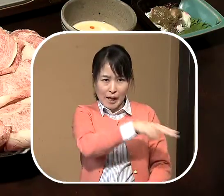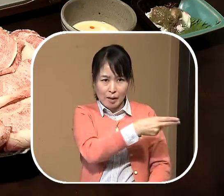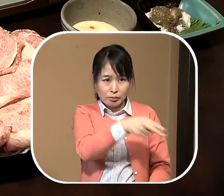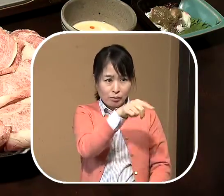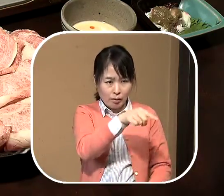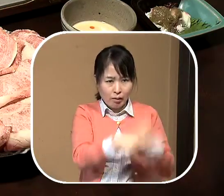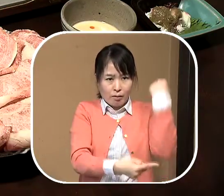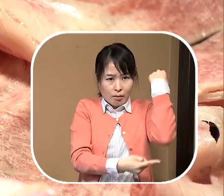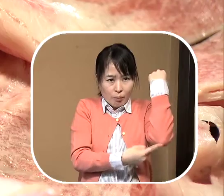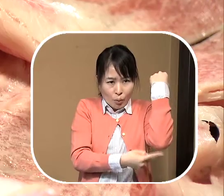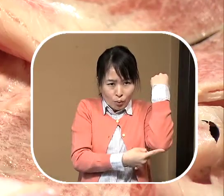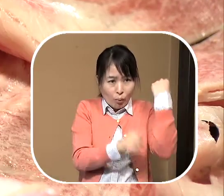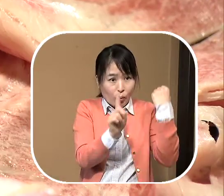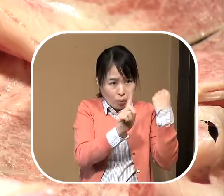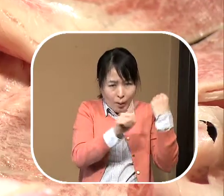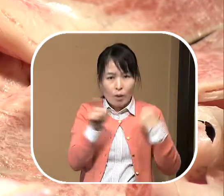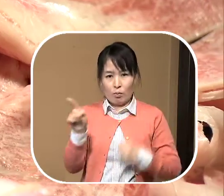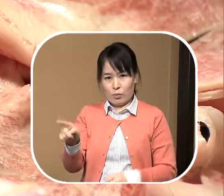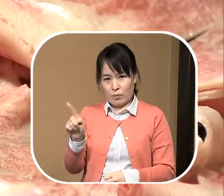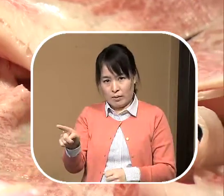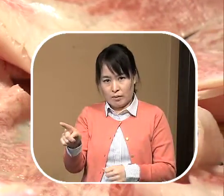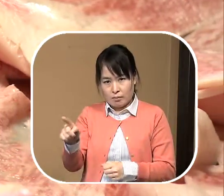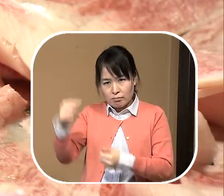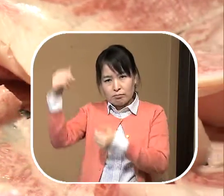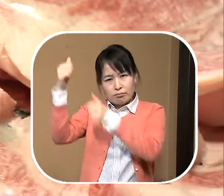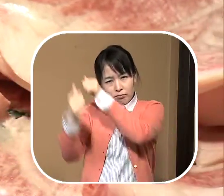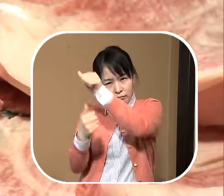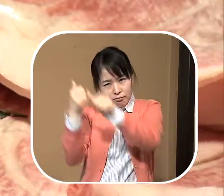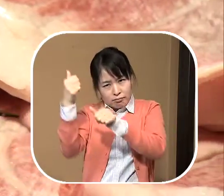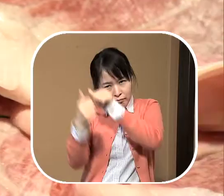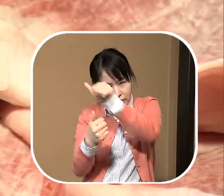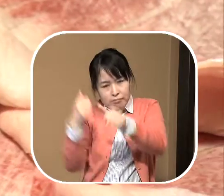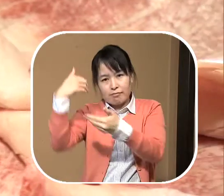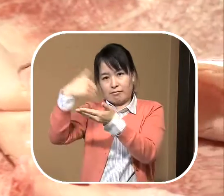しゃぶしゃぶのルーツと言われています。